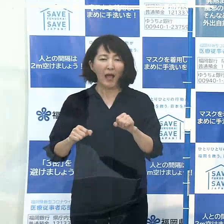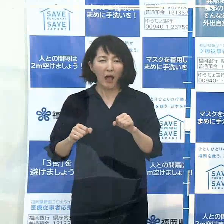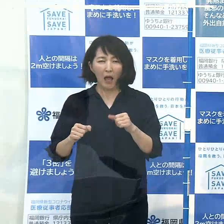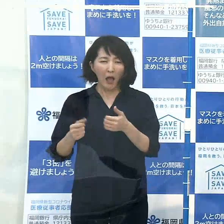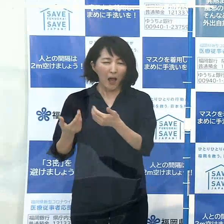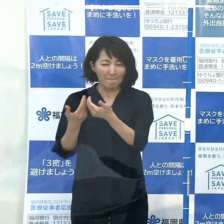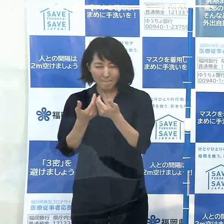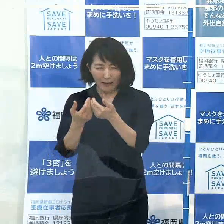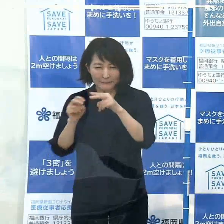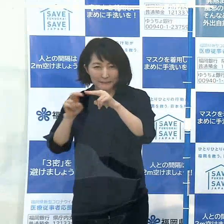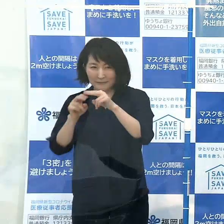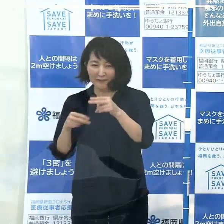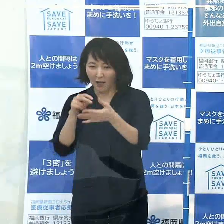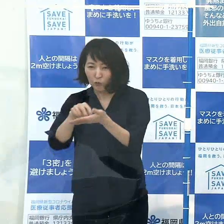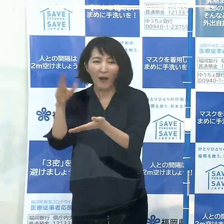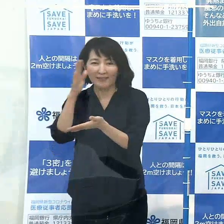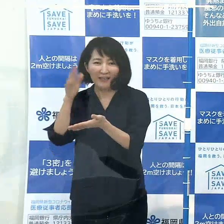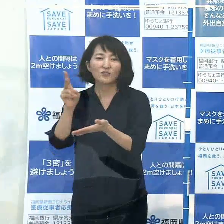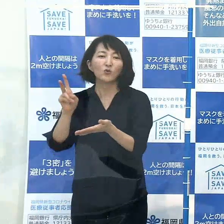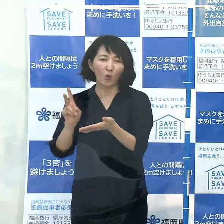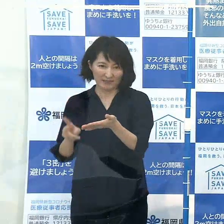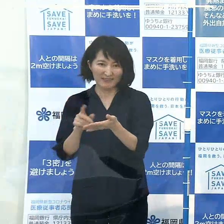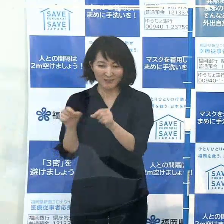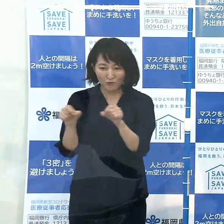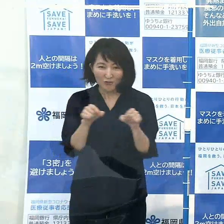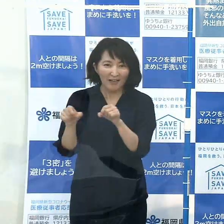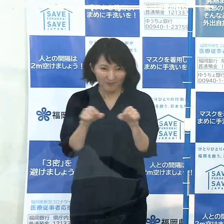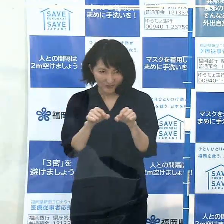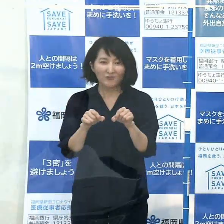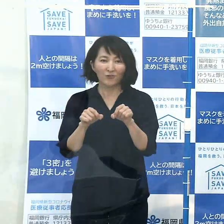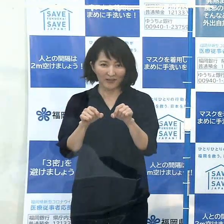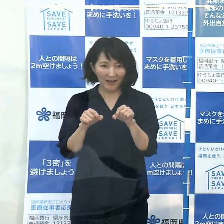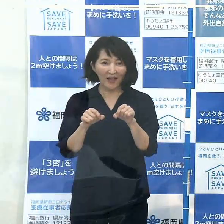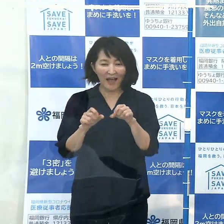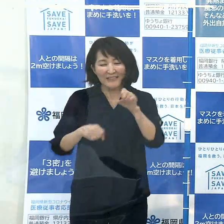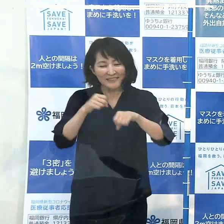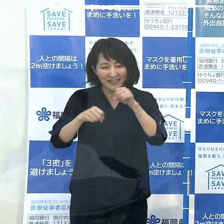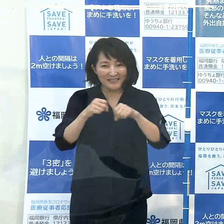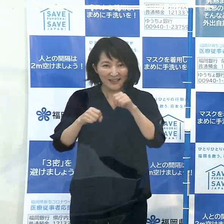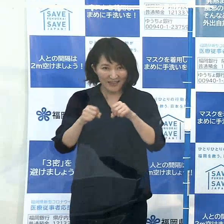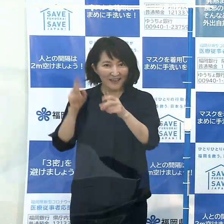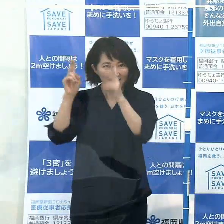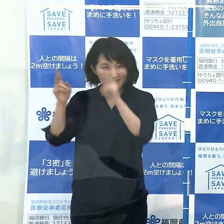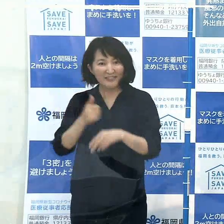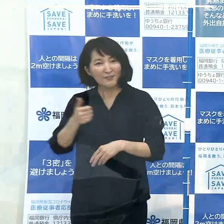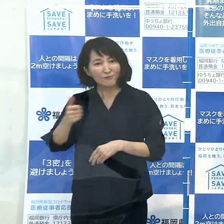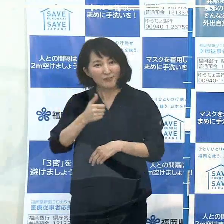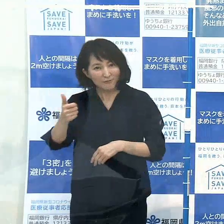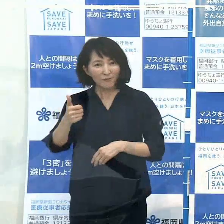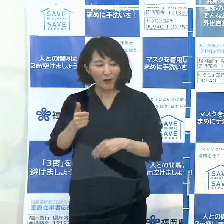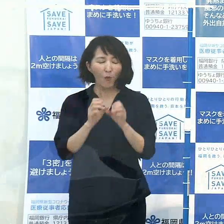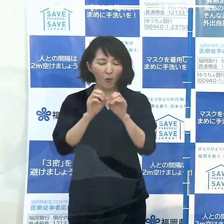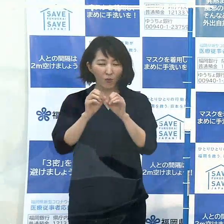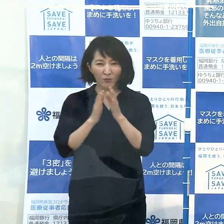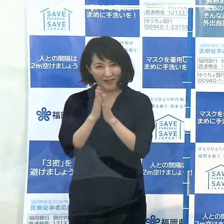ものは、事業者の方々には引き続き、今もやってるんですけども、引き続き当然要請をしていきます